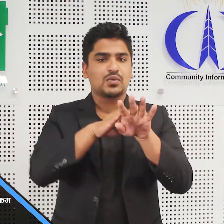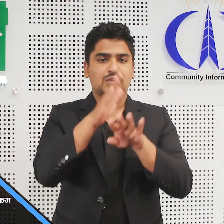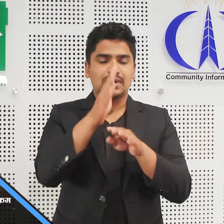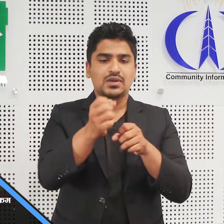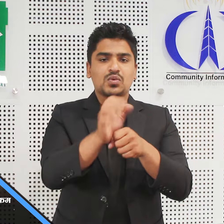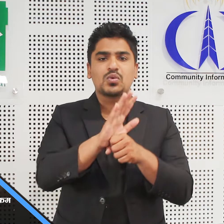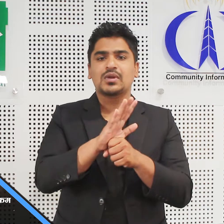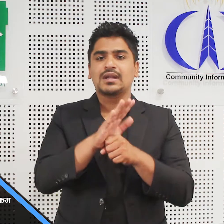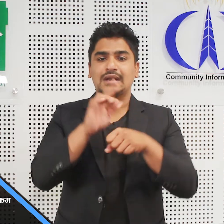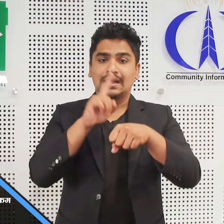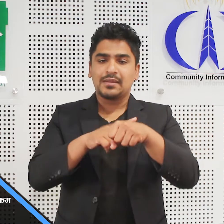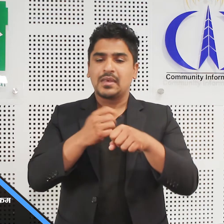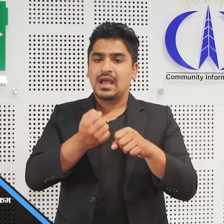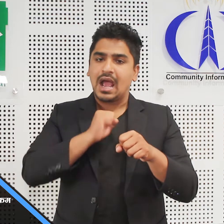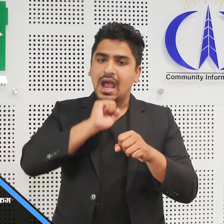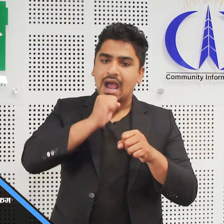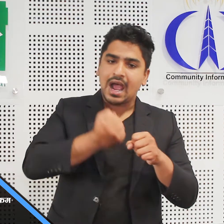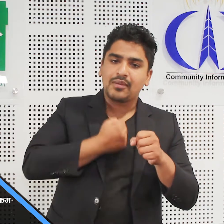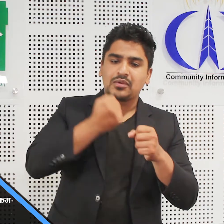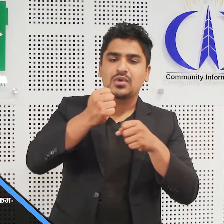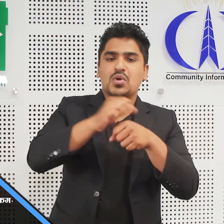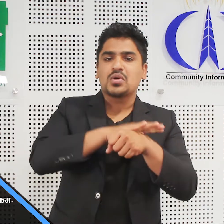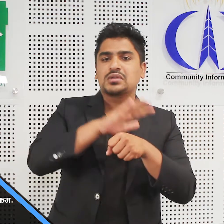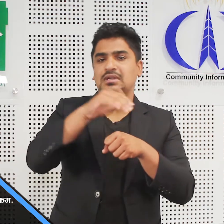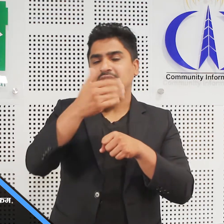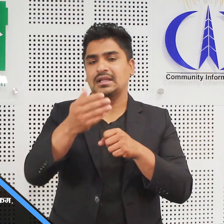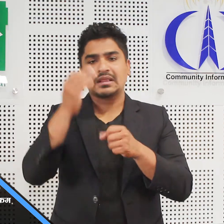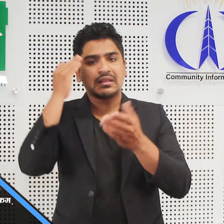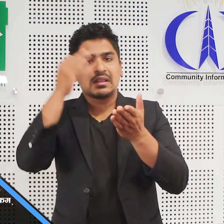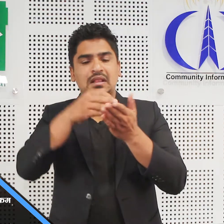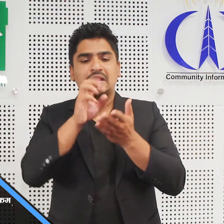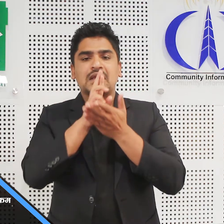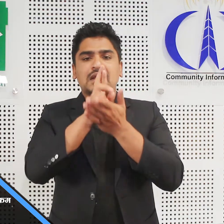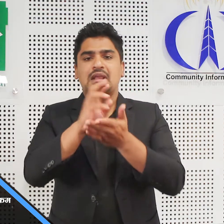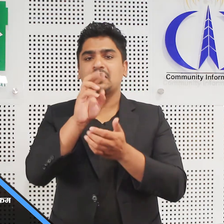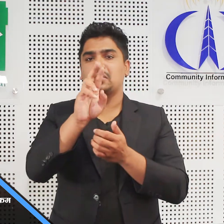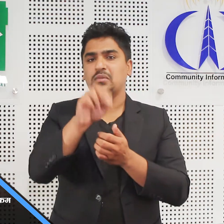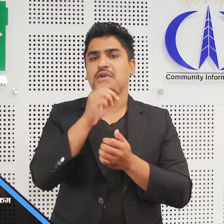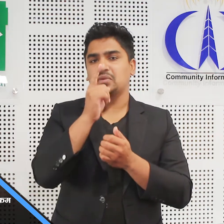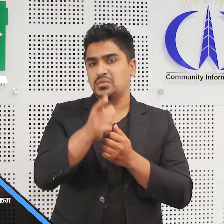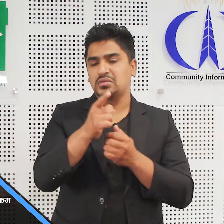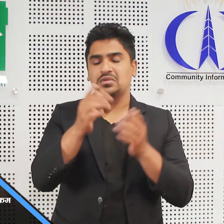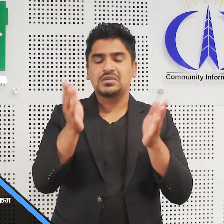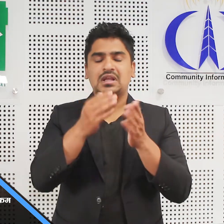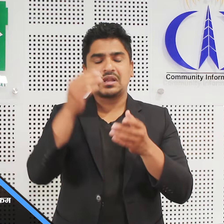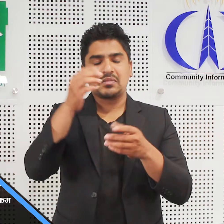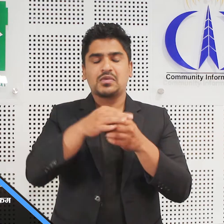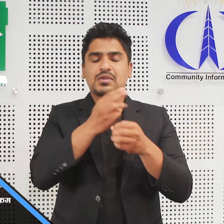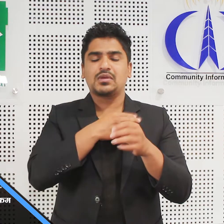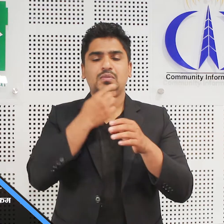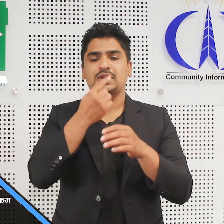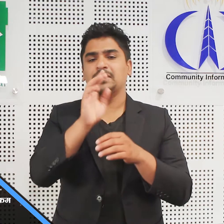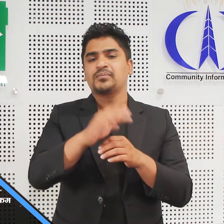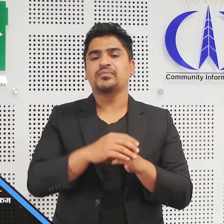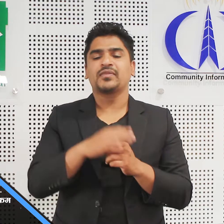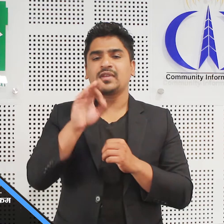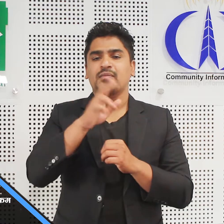कोरोनाको समयमा आफूहरूलाई परेको असरलाई ध्यान दिँदै राहत दिनुपर्ने माग साना व्यवसायीको छ। विनोद महतो,